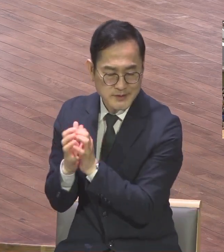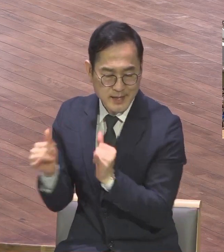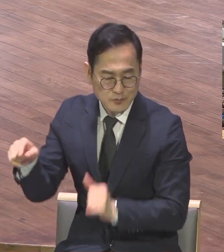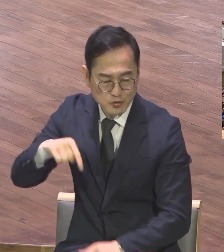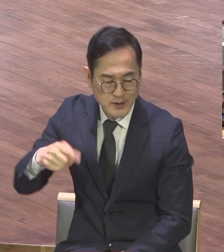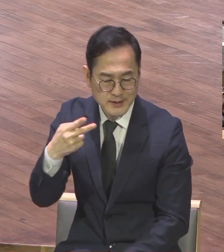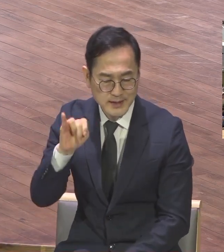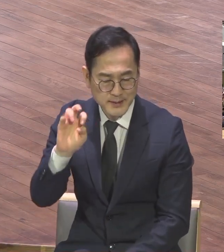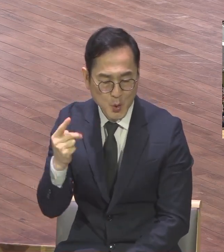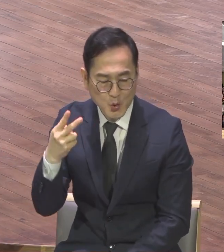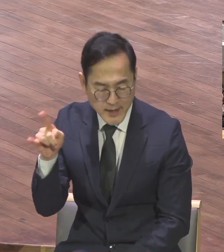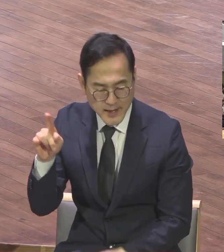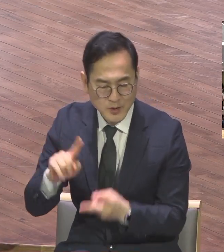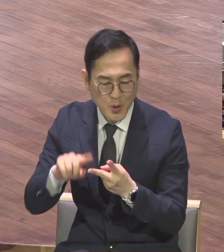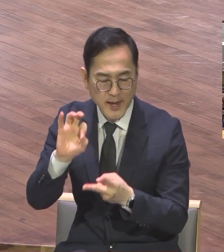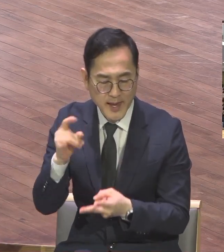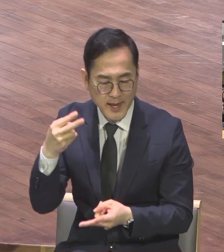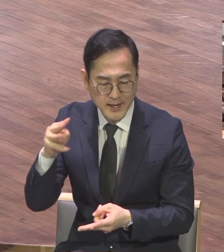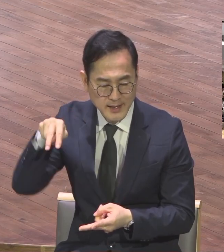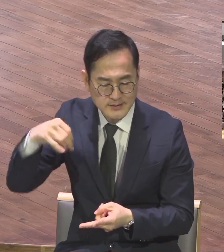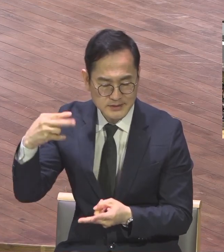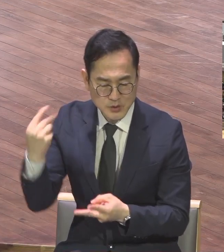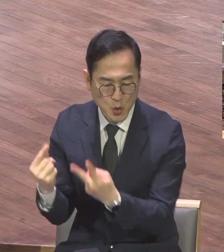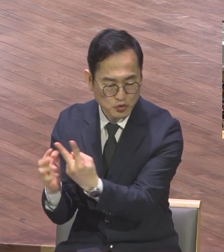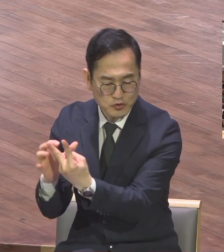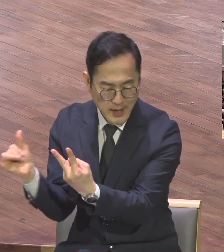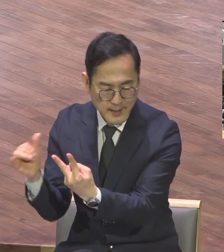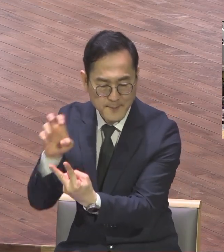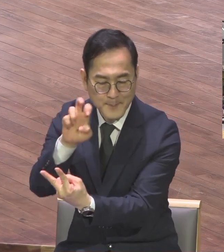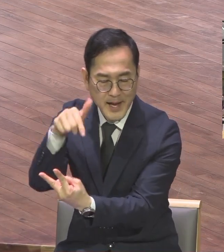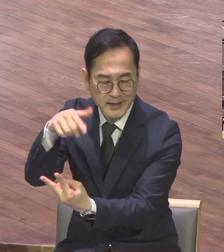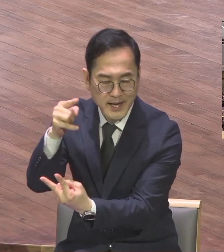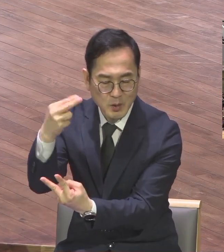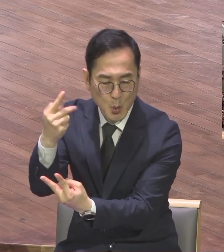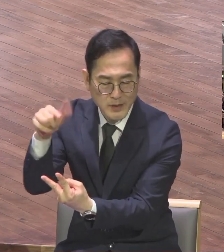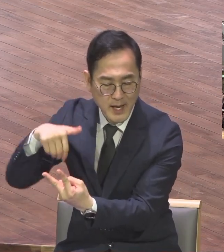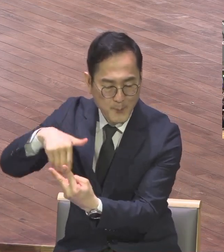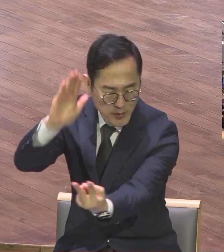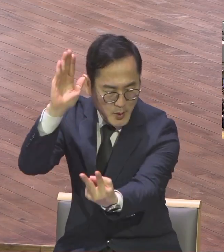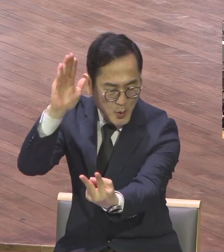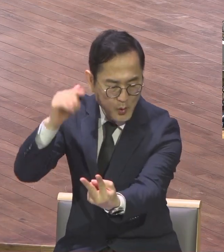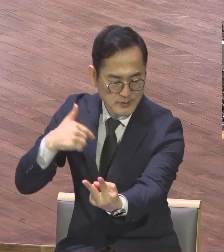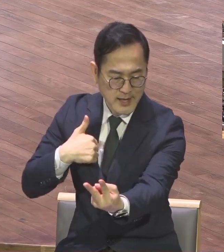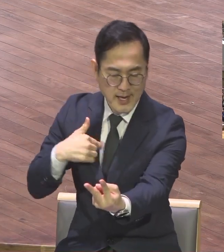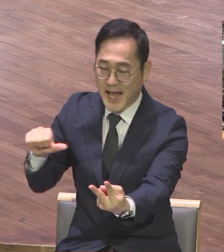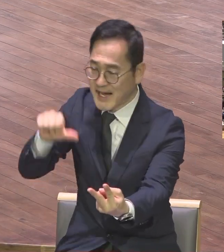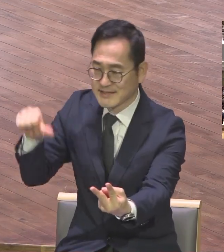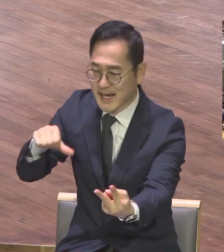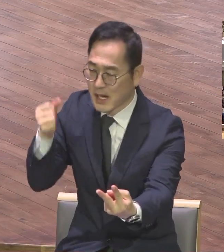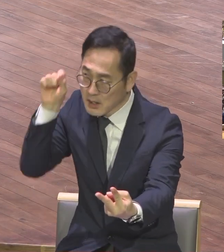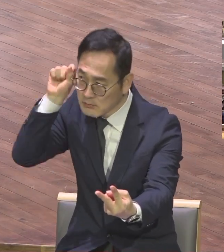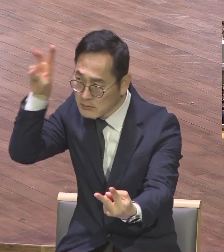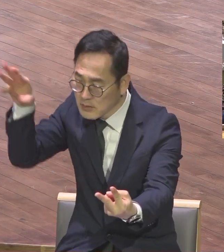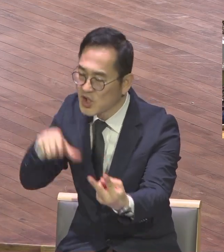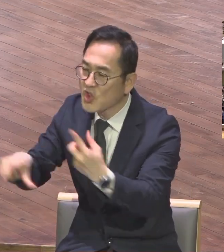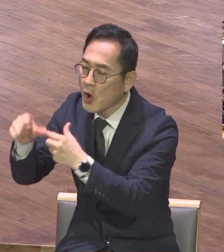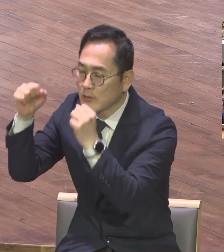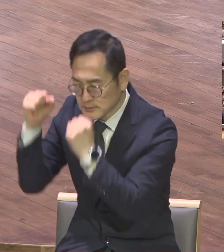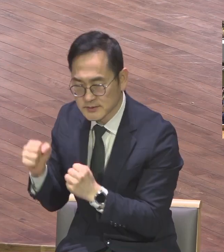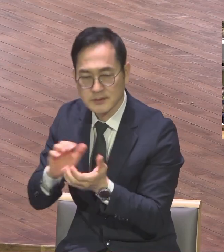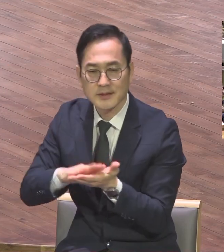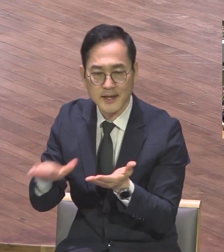중에서 디모데와 에라스도 두 사람을 마게도냐로 보내고 자기는 아시아에 얼마 동안 더